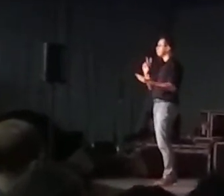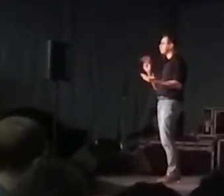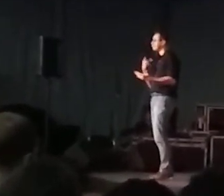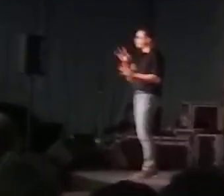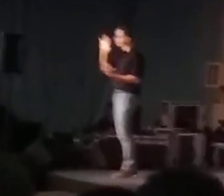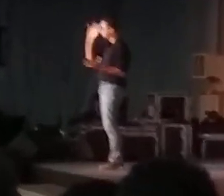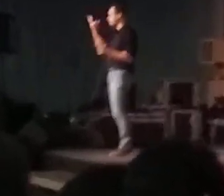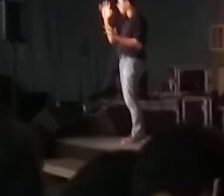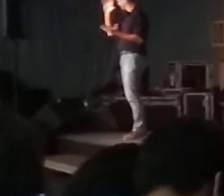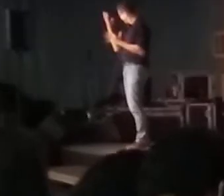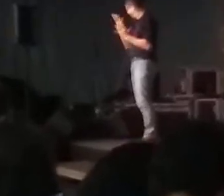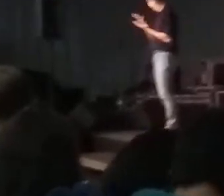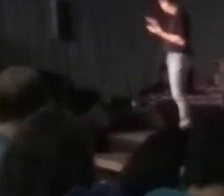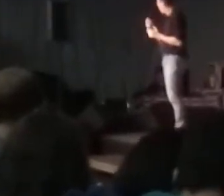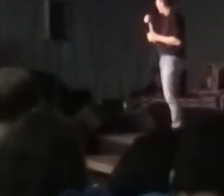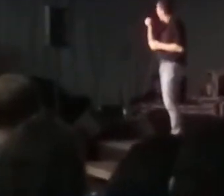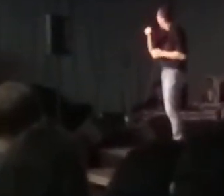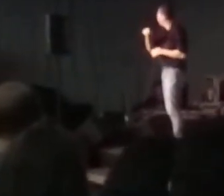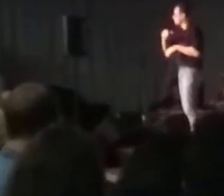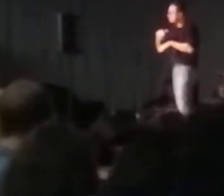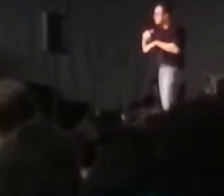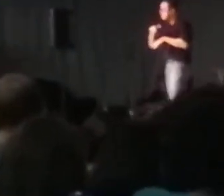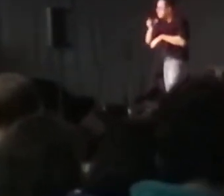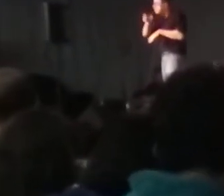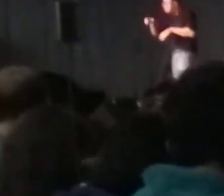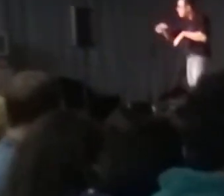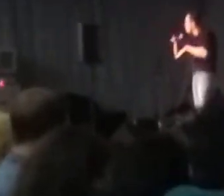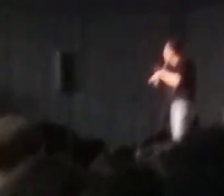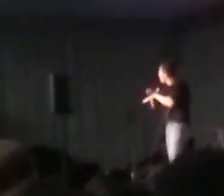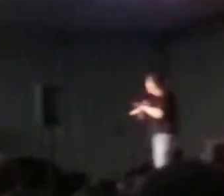uma etapa na vida, uma ação, cometem um crime,